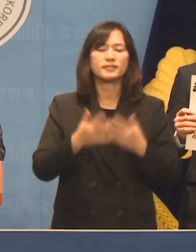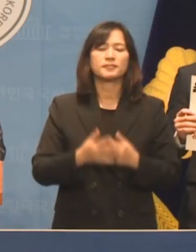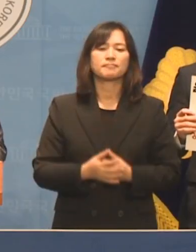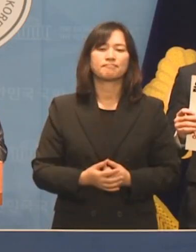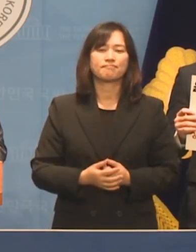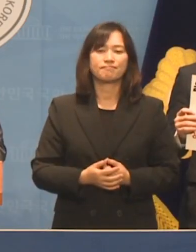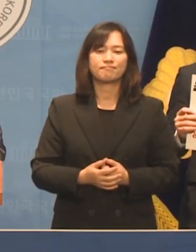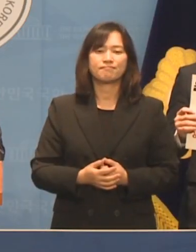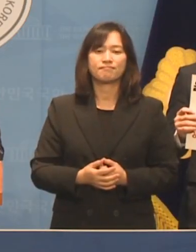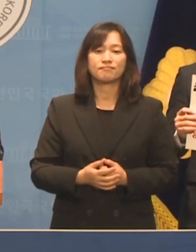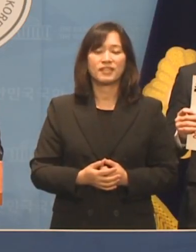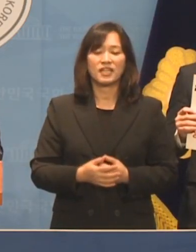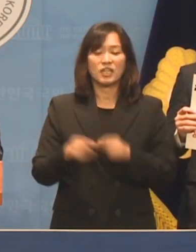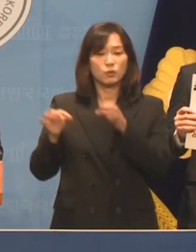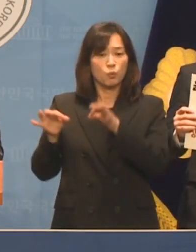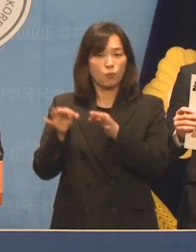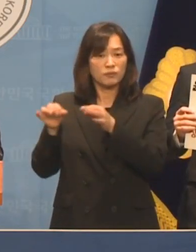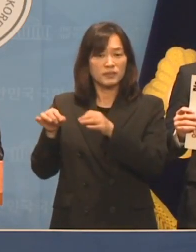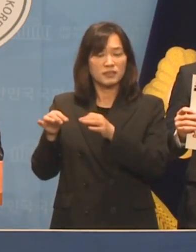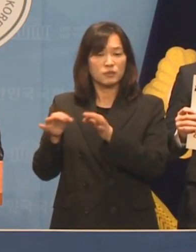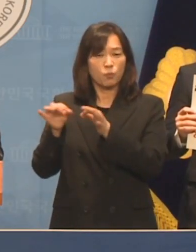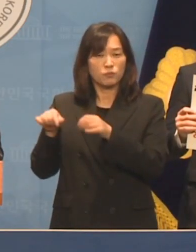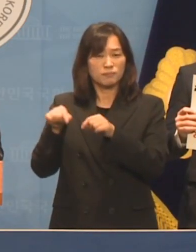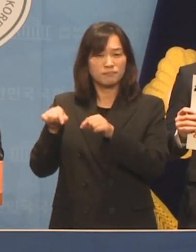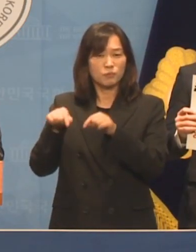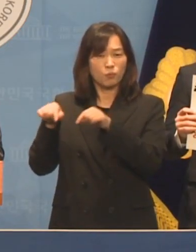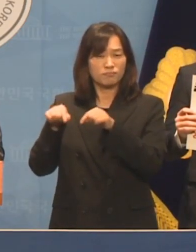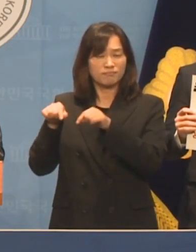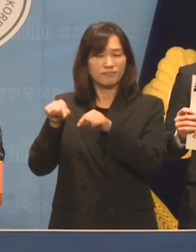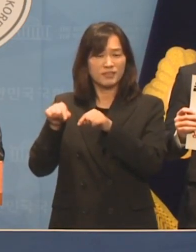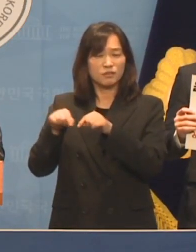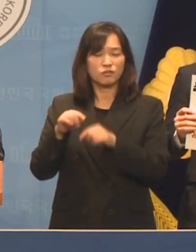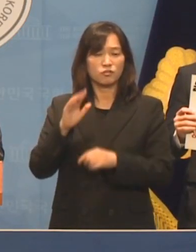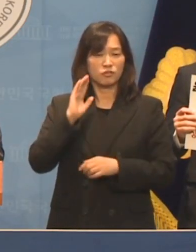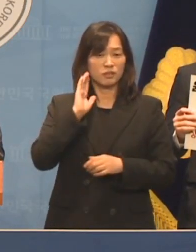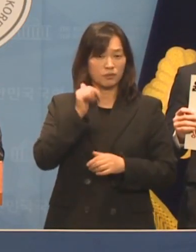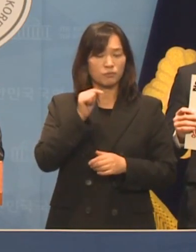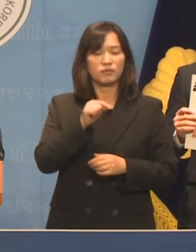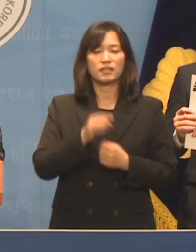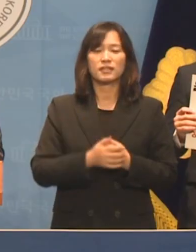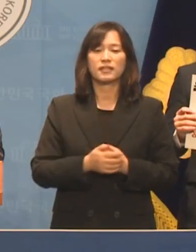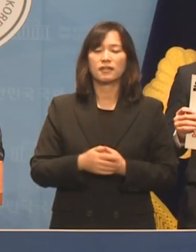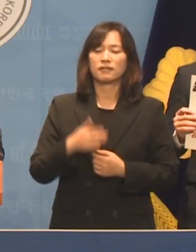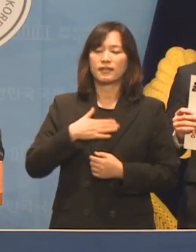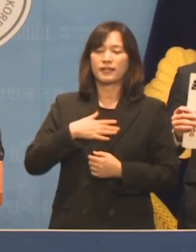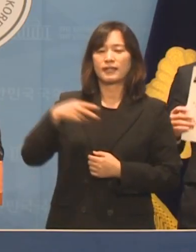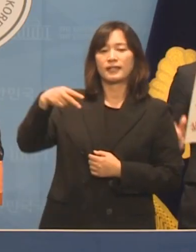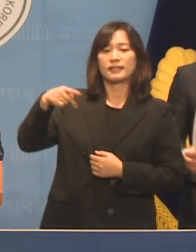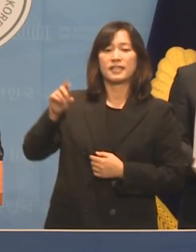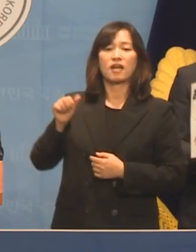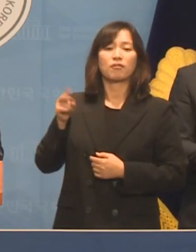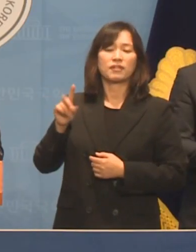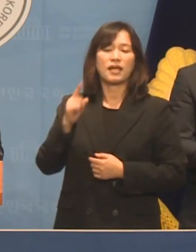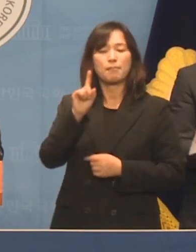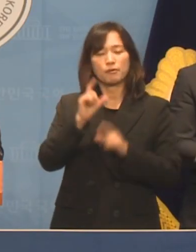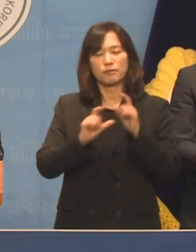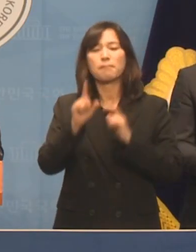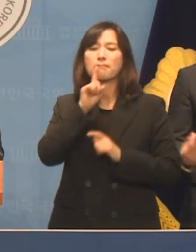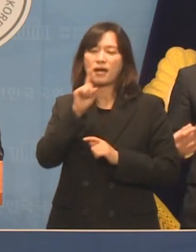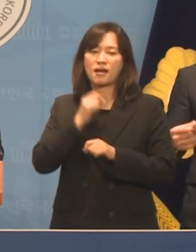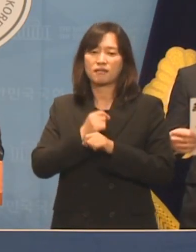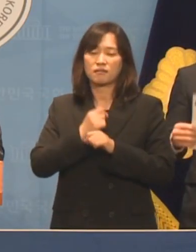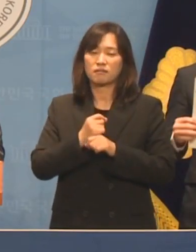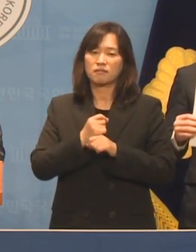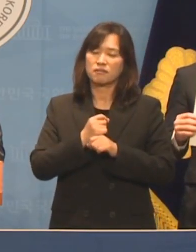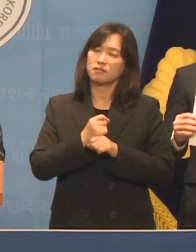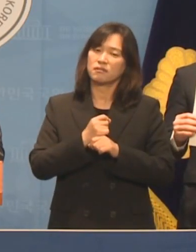분명해졌습니다. 녹취록에서 윤석열 대통령께서는 내가 하여튼 상현이한테 한 번 더 얘기할게,